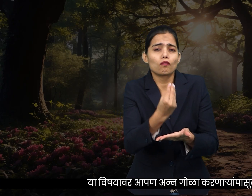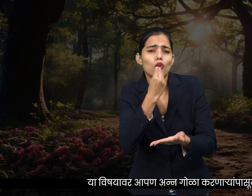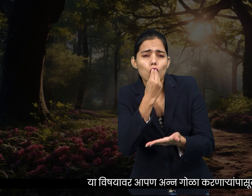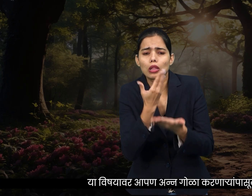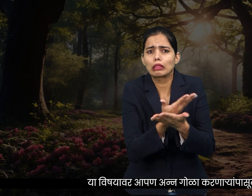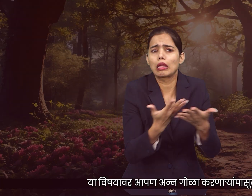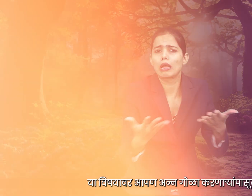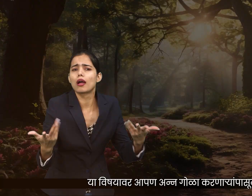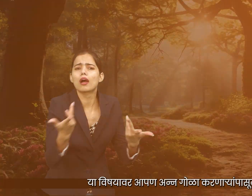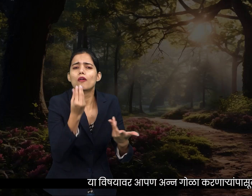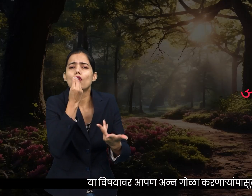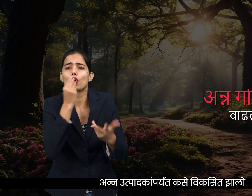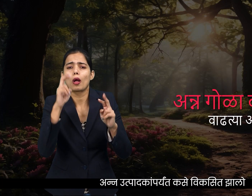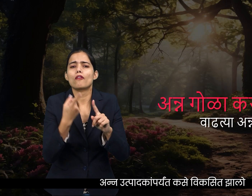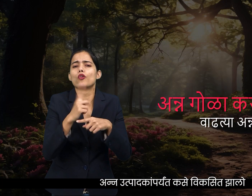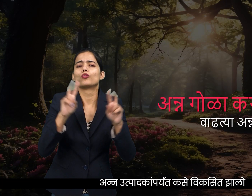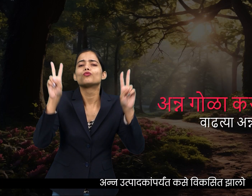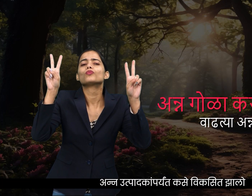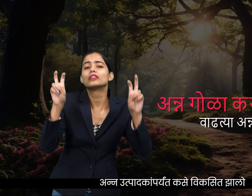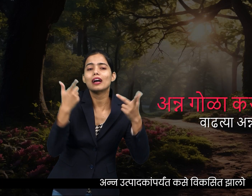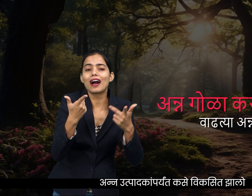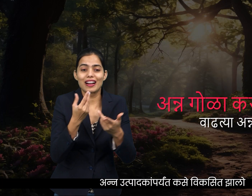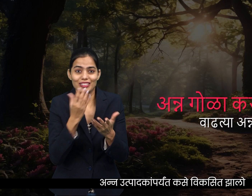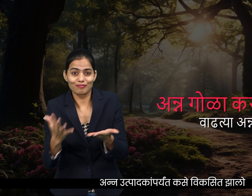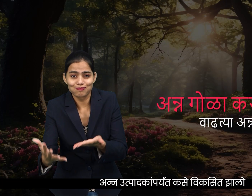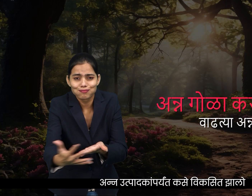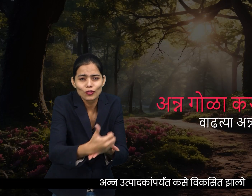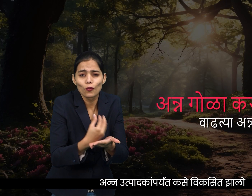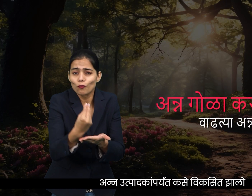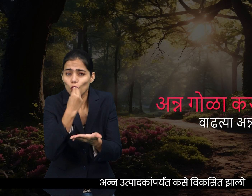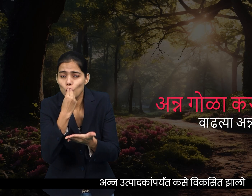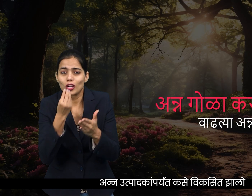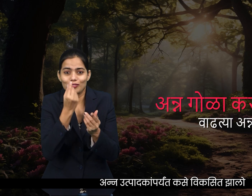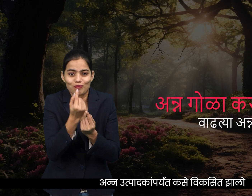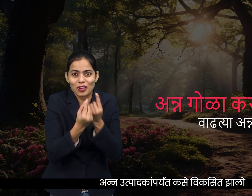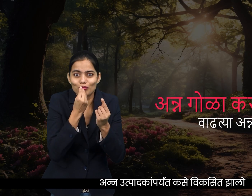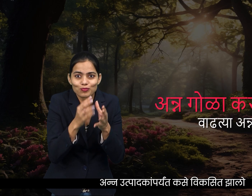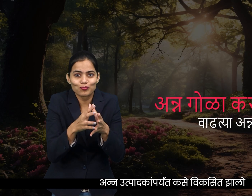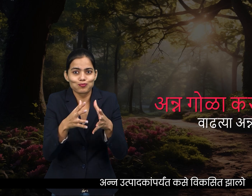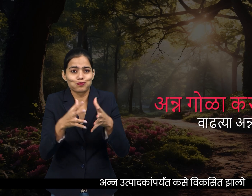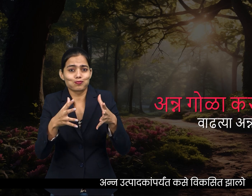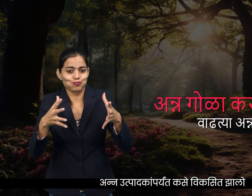विषयावर आपण अन्न गोळा करणाऱ्यापासून अन्न उत्पादकांपर्यंत कसे विकसित झालो